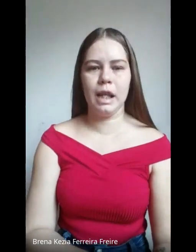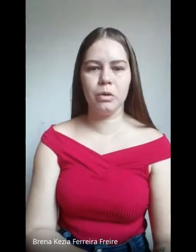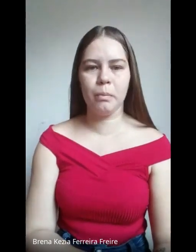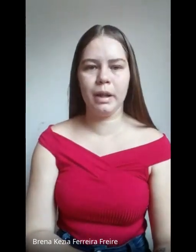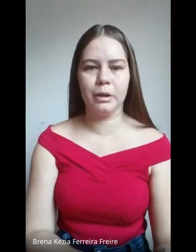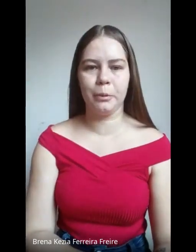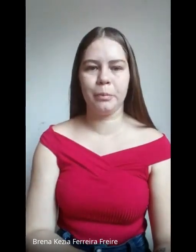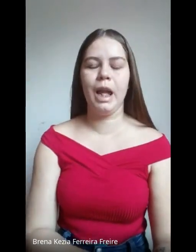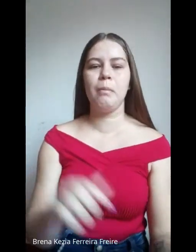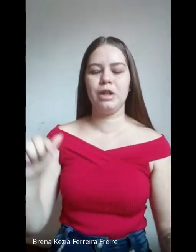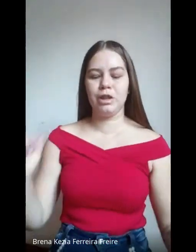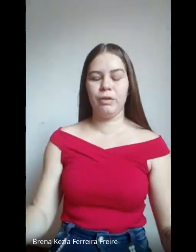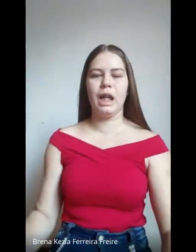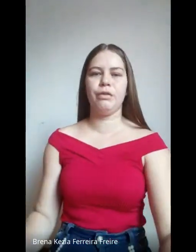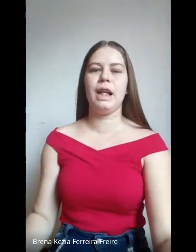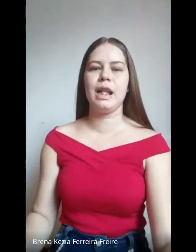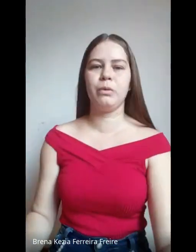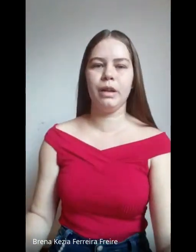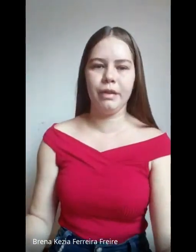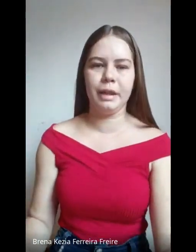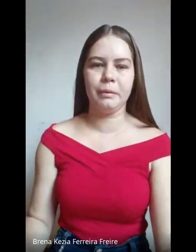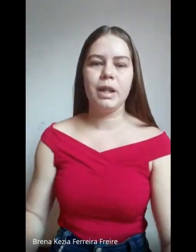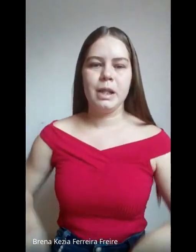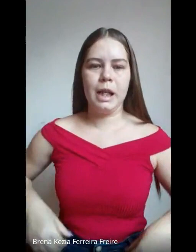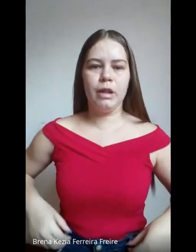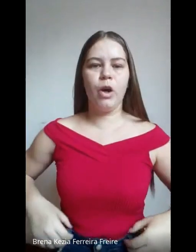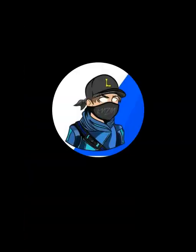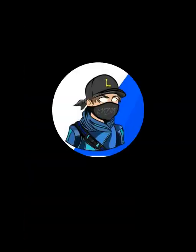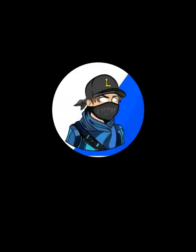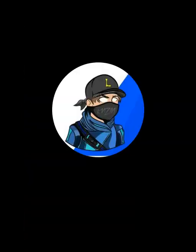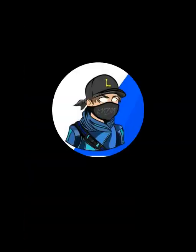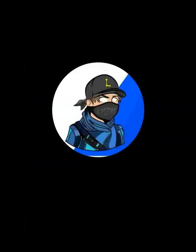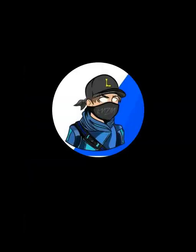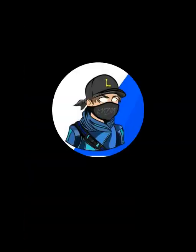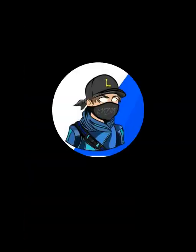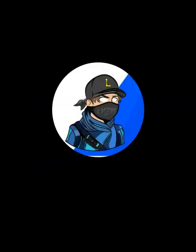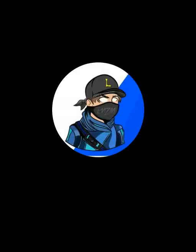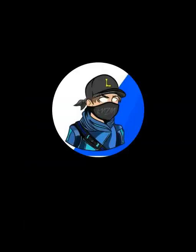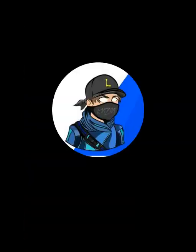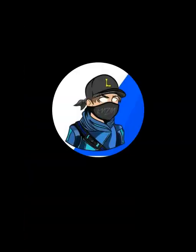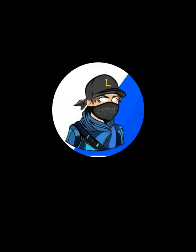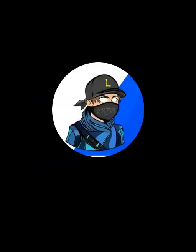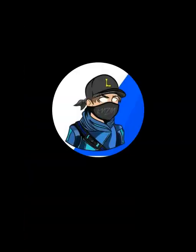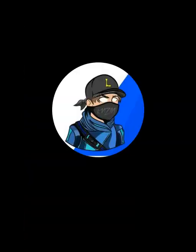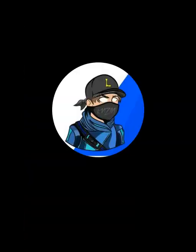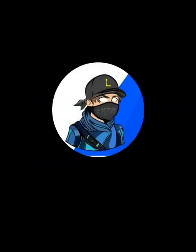João Pedro? Realmente a atividade foi na segunda-feira, certo? Vou olhar João e eu falo Pedro, para tu você. pode mandar pelo mural. Ir